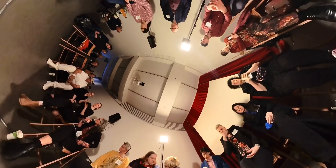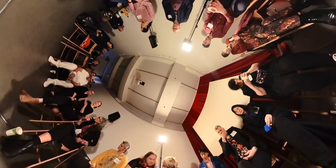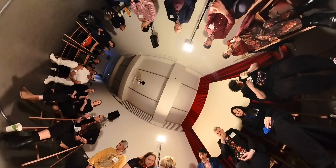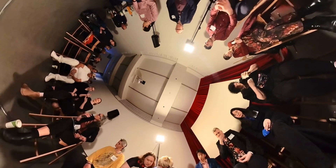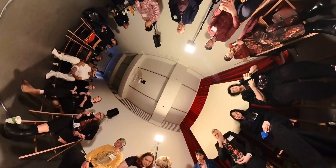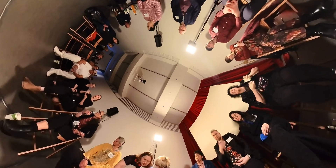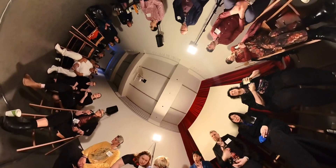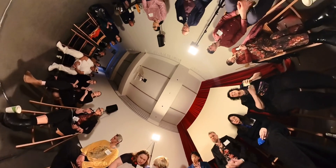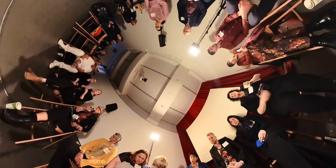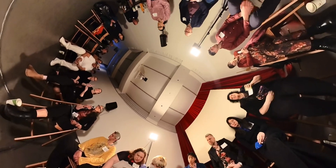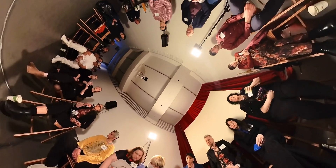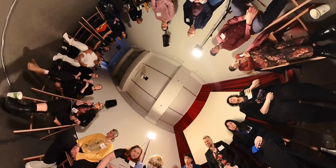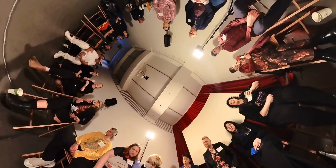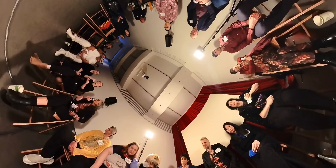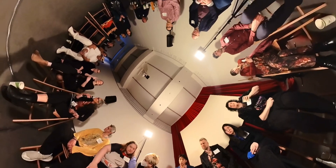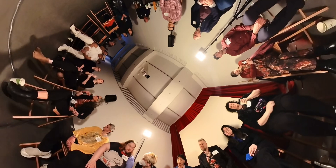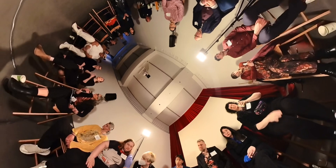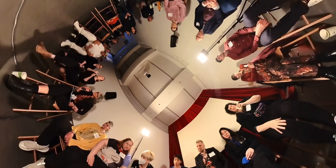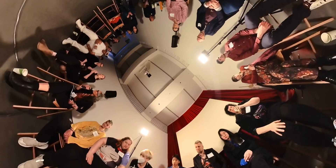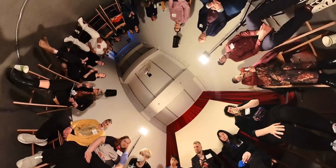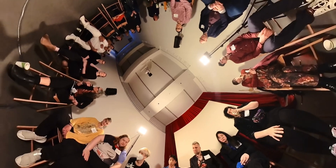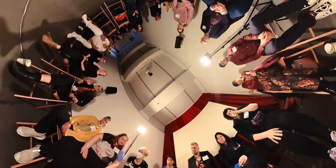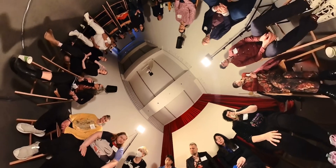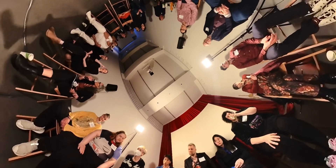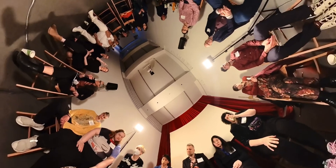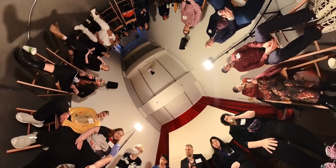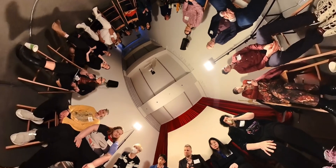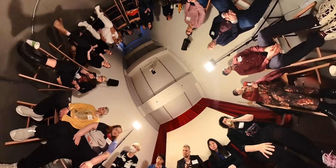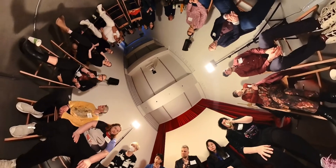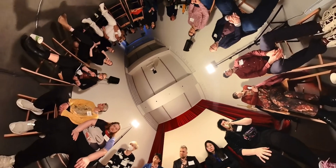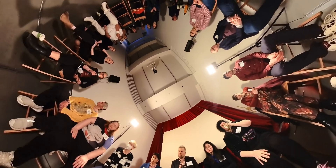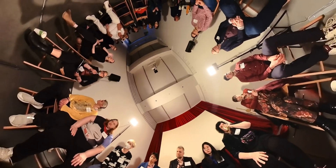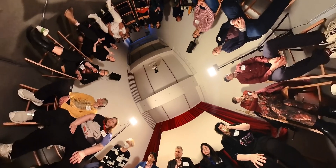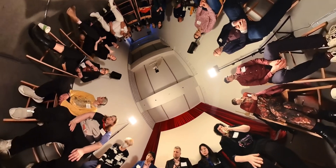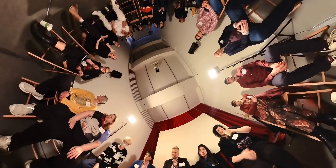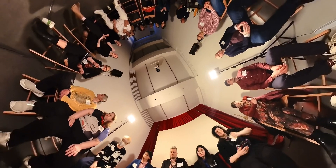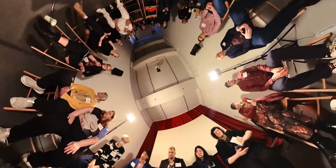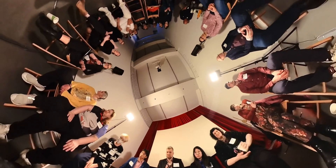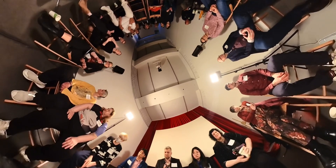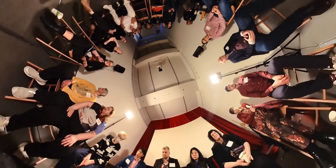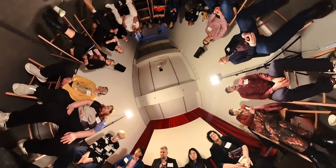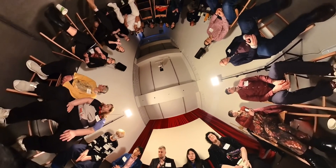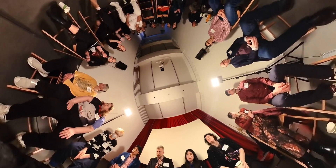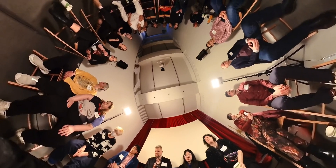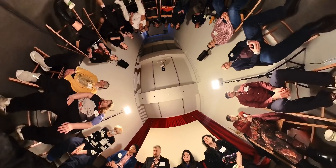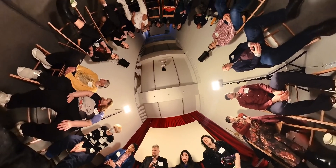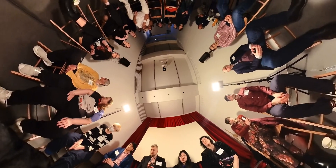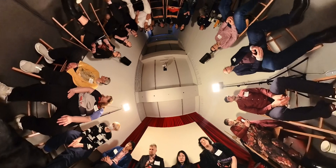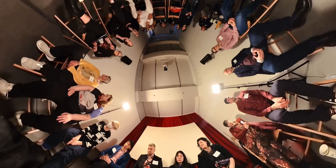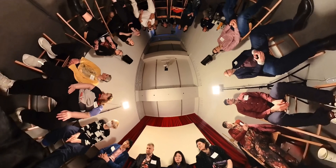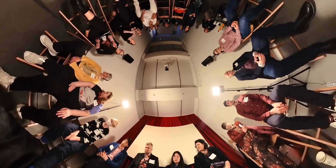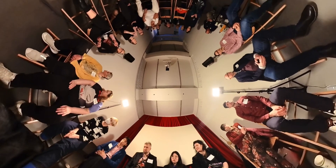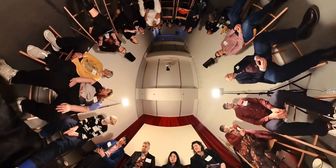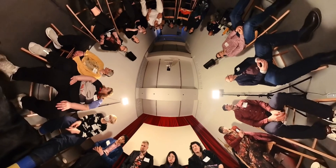se tam skvěle a to je přesně ten jakoby, přístup zase můj, jak bych já ráda ty věci